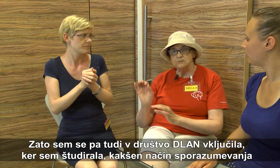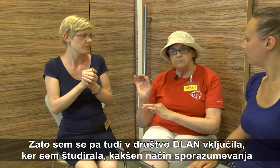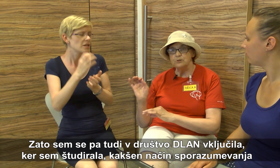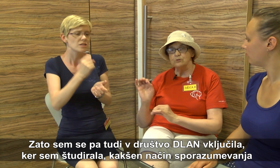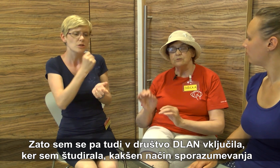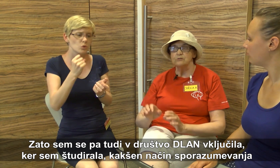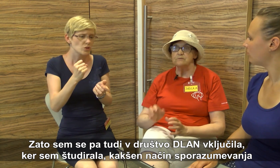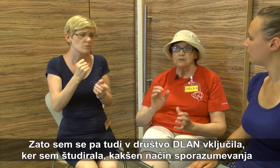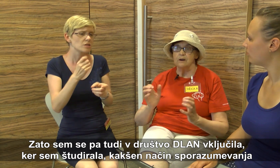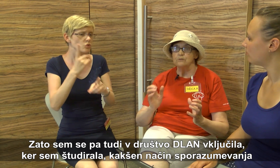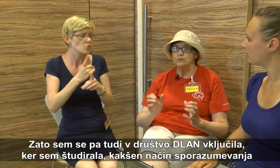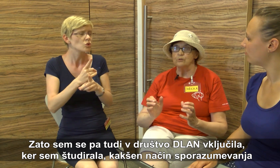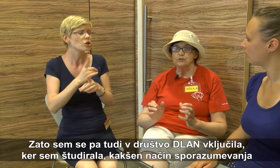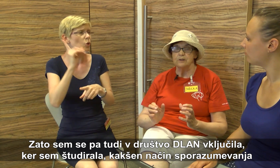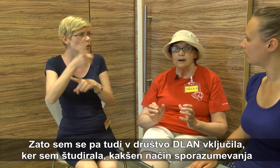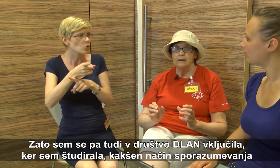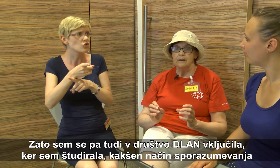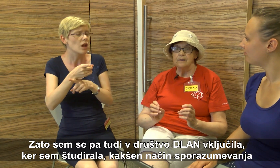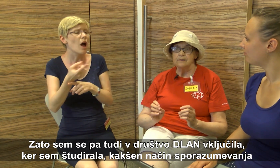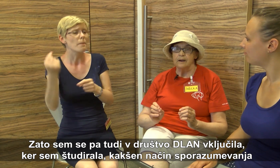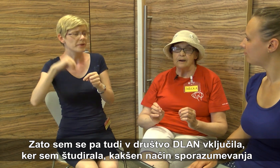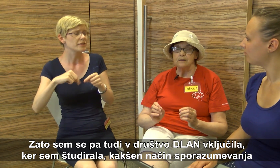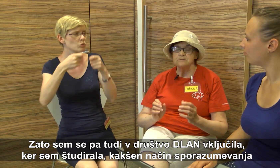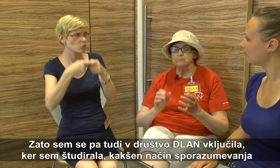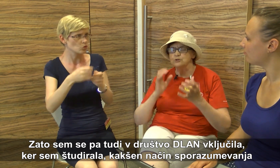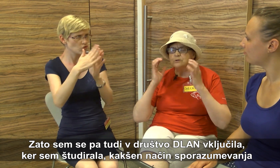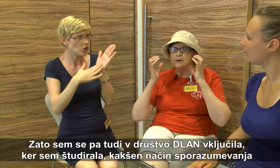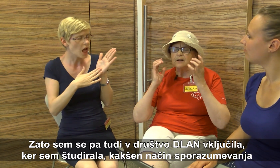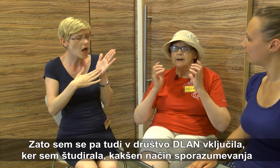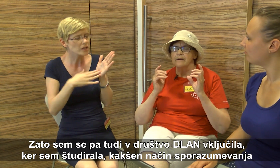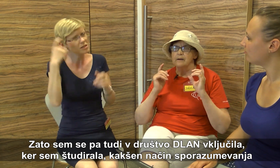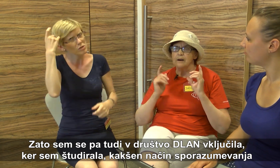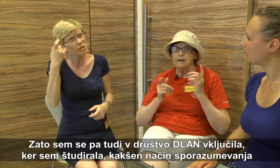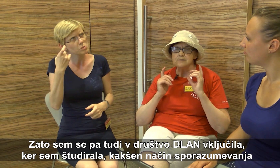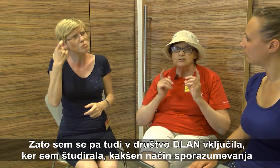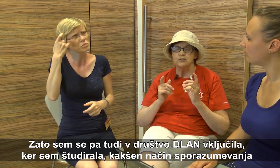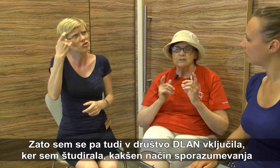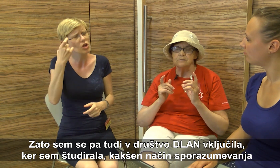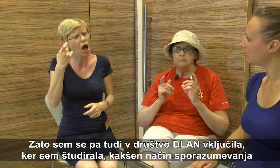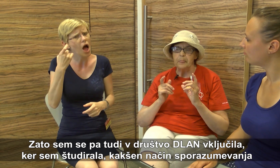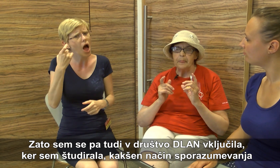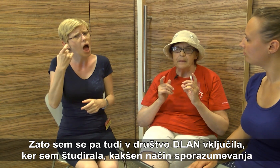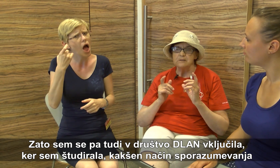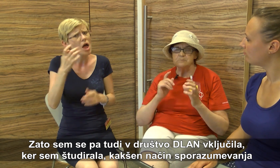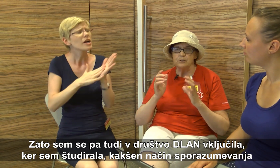Zato sem se pa tudi društvo Dlan vključila, ker sem študirala, kak način